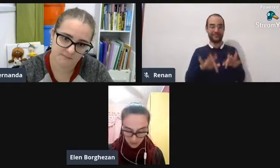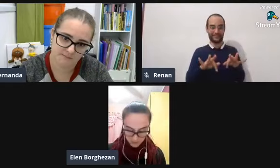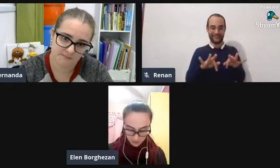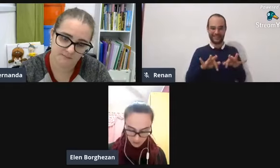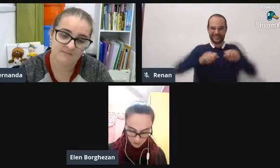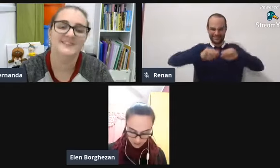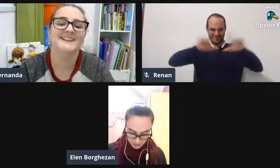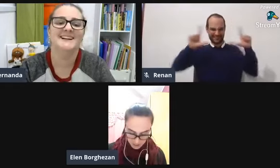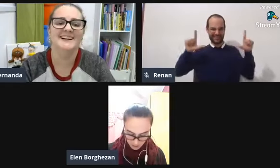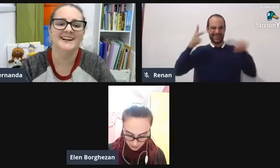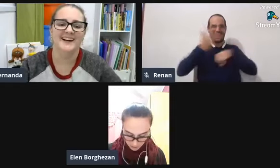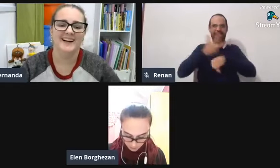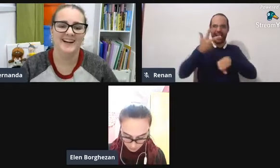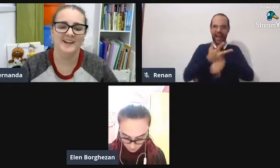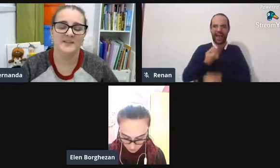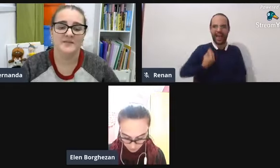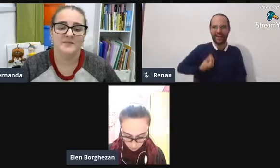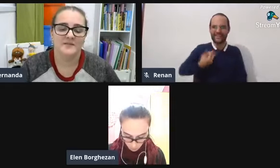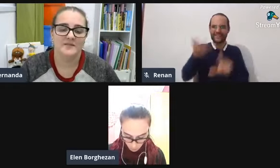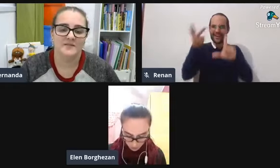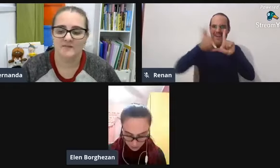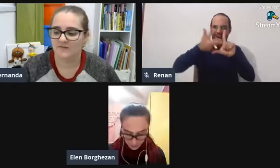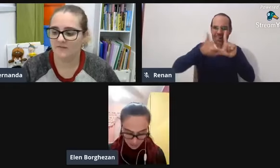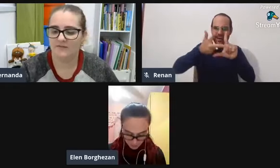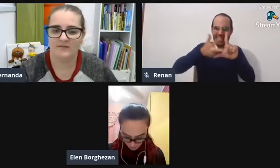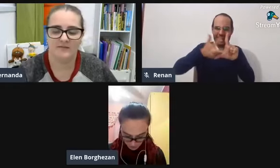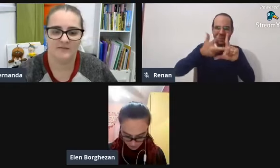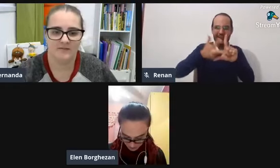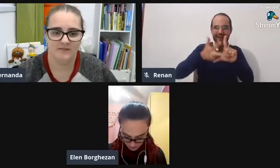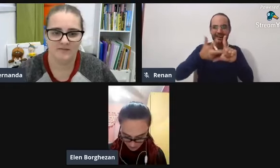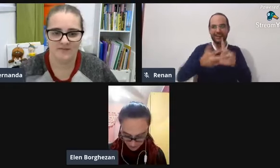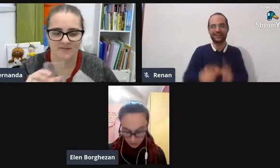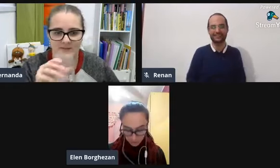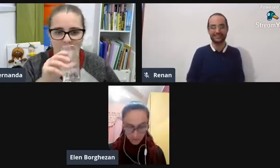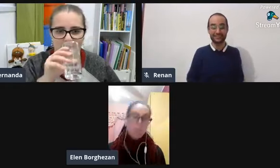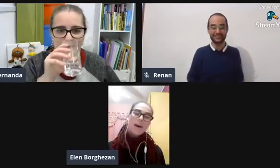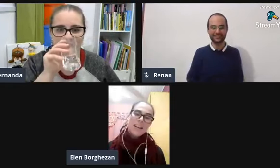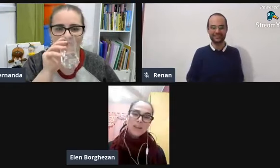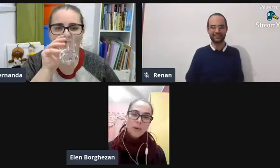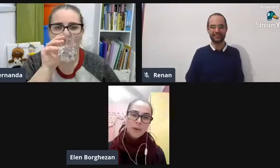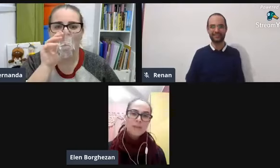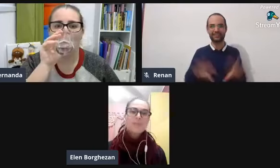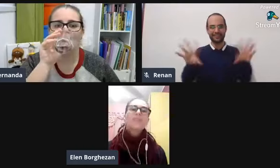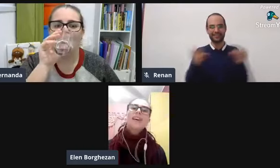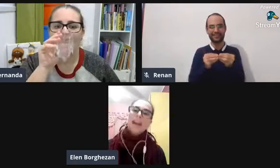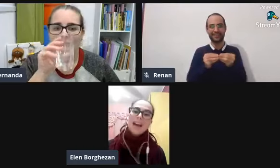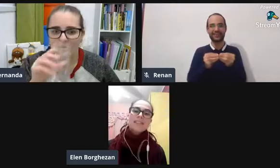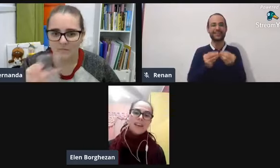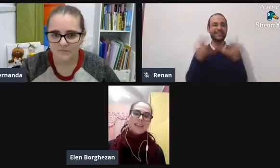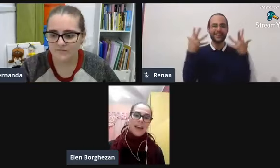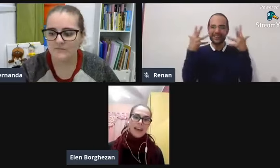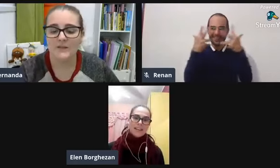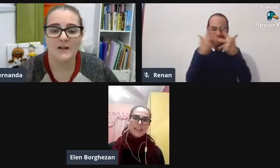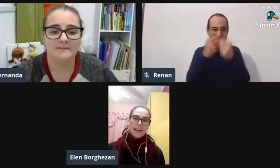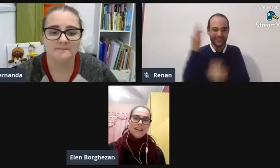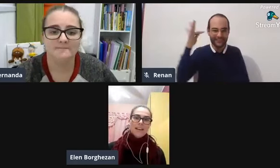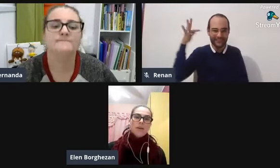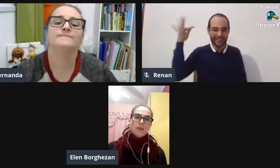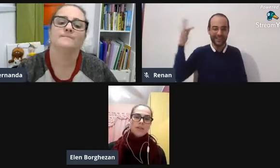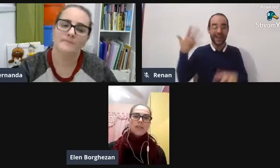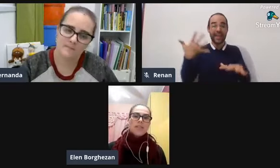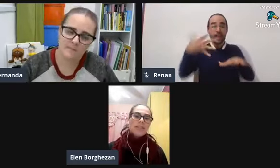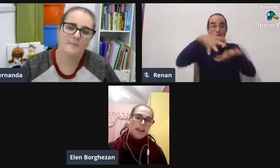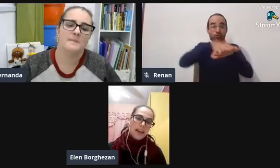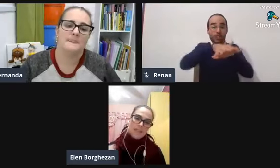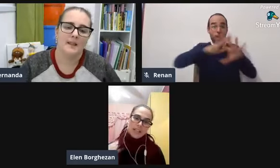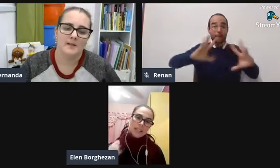mega live, né? Ali, ó, deixa eu ver, teve um... Que lindo, Fernanda! Inclusão para todos. Essa é a ideia, né?